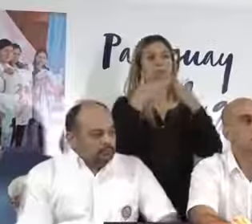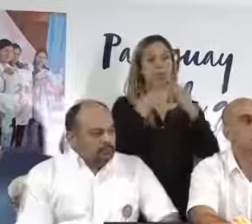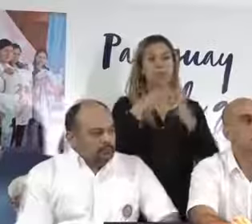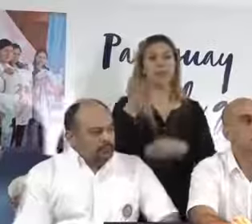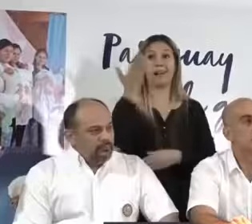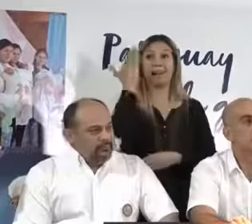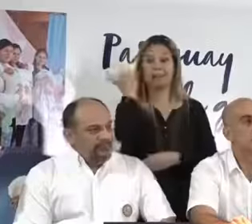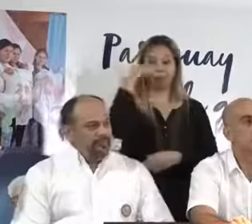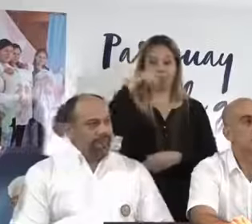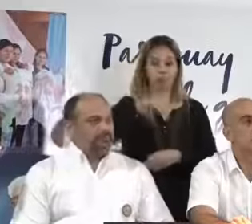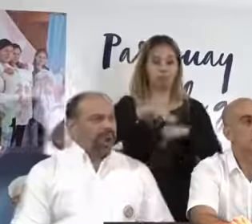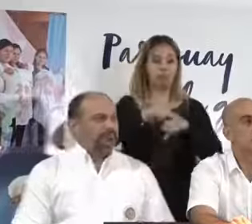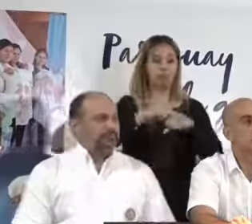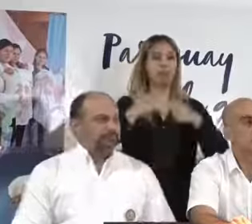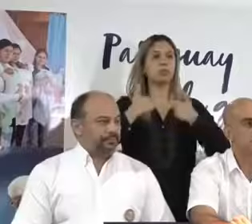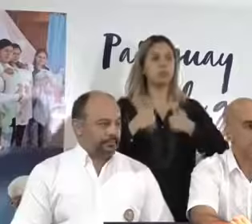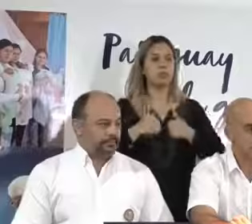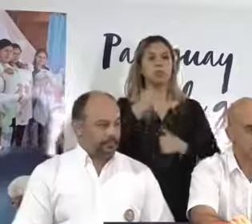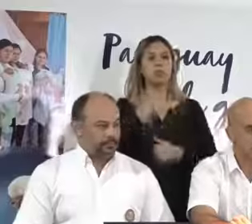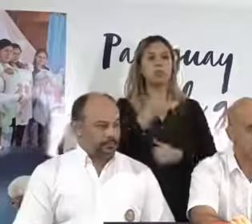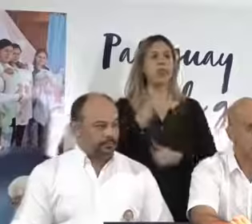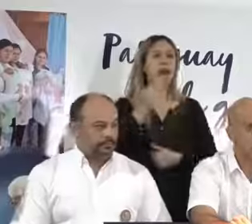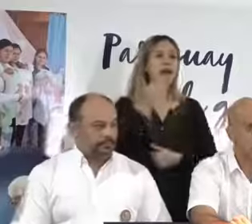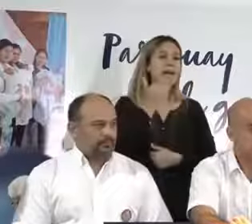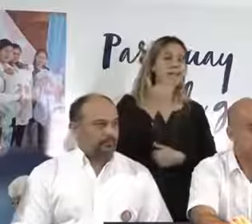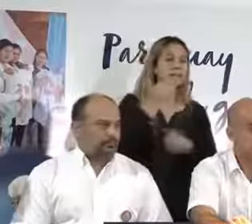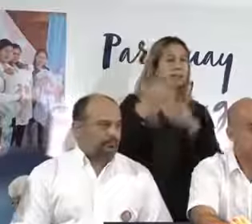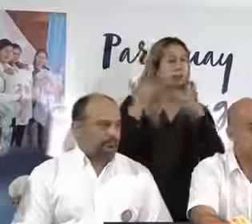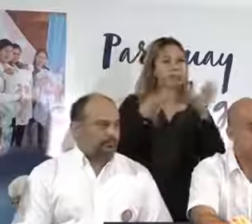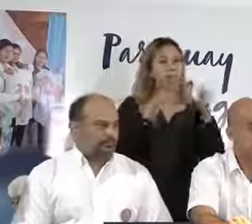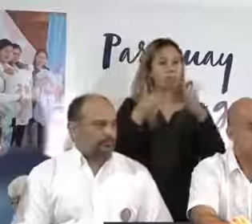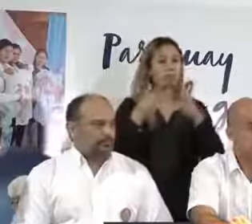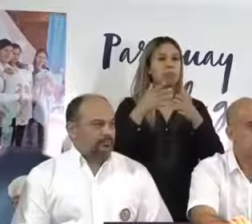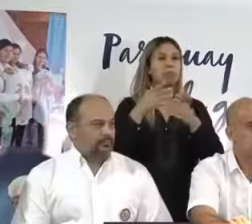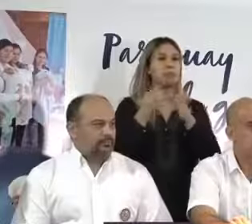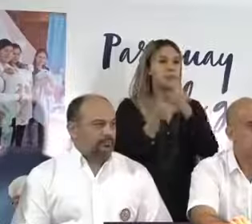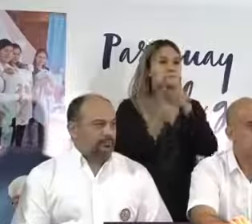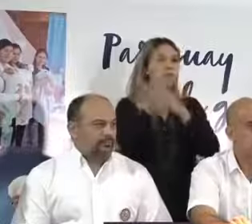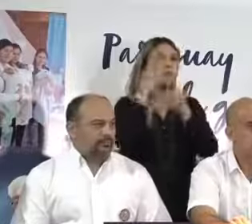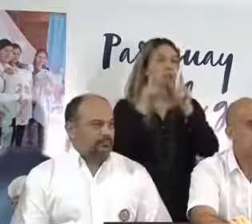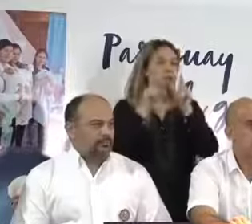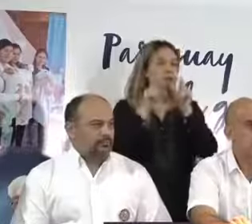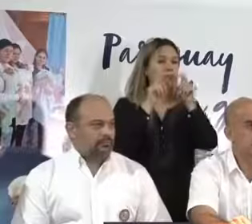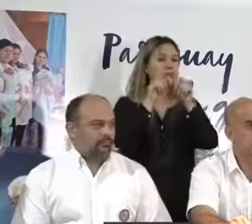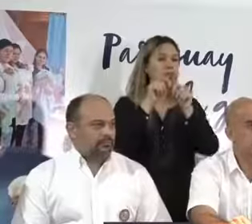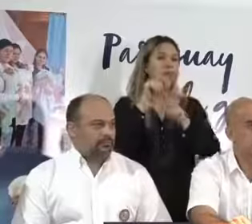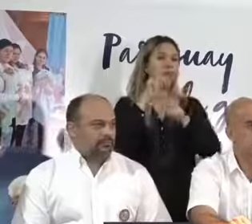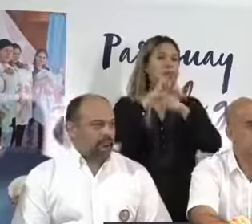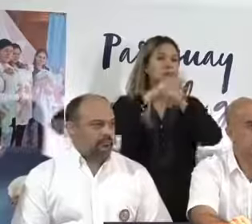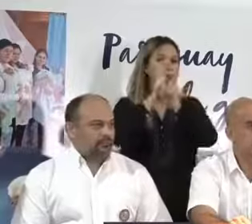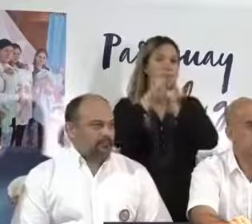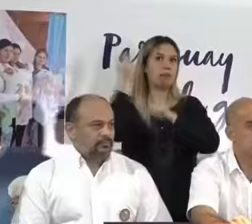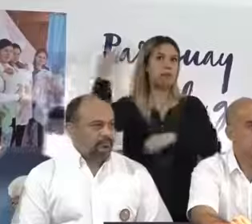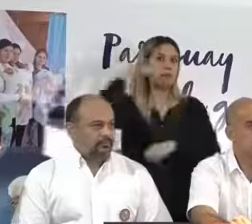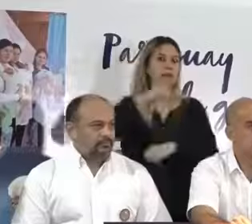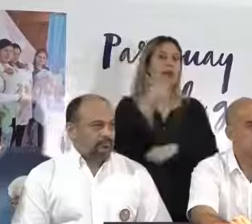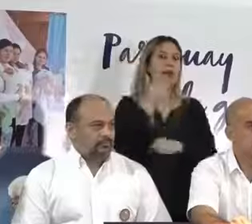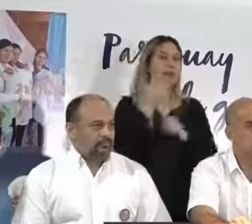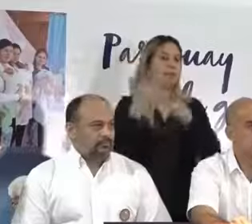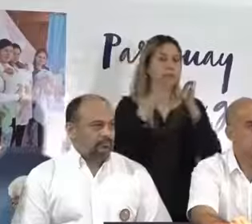Ministerio de Salud prevía para abril la circulación de casos autóctonos de COVID-19. ¿Esta previsión